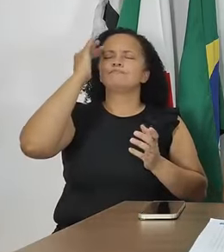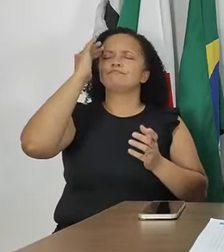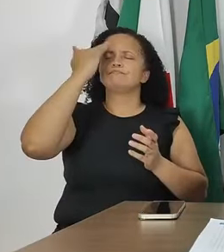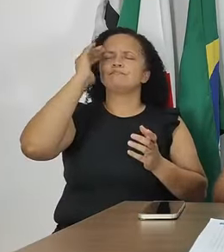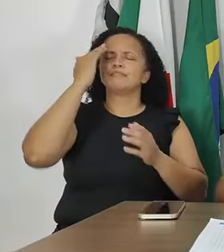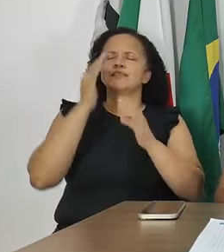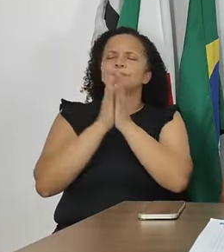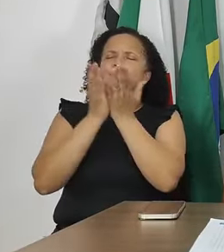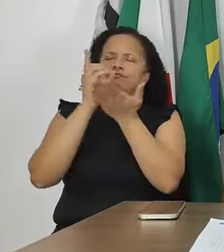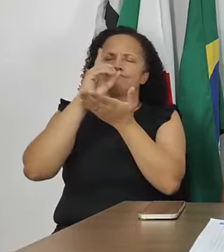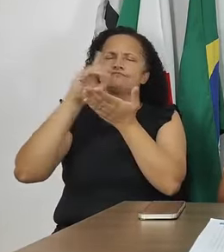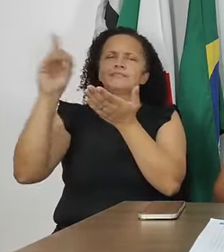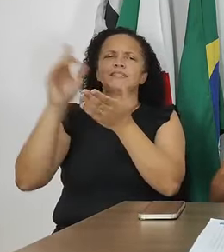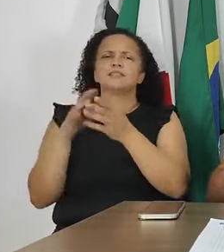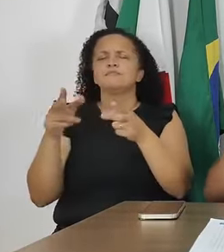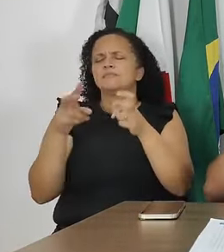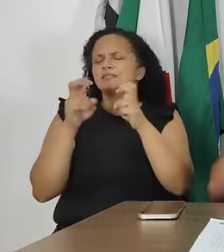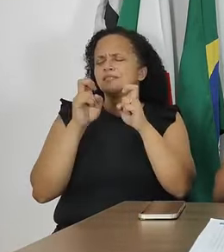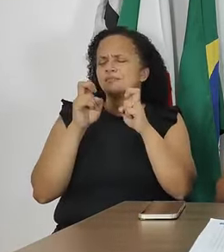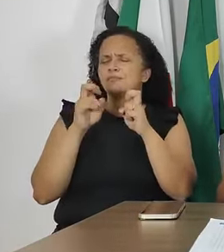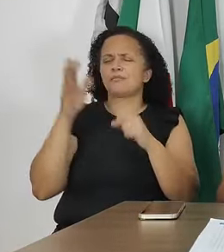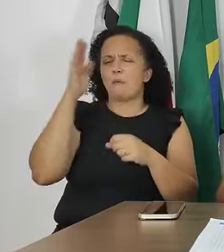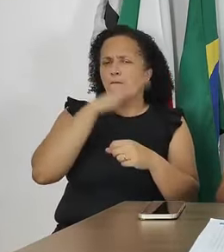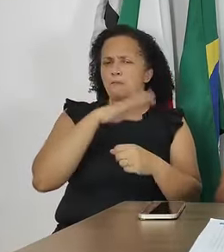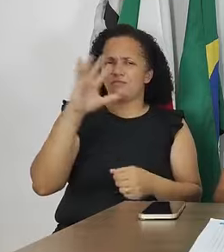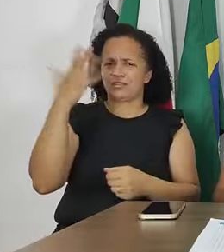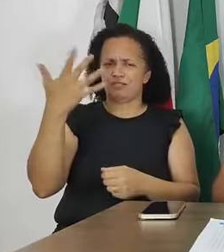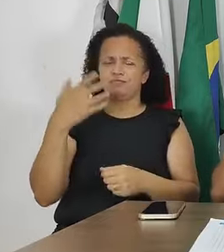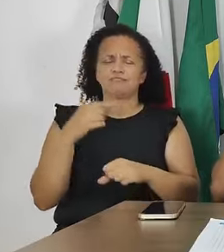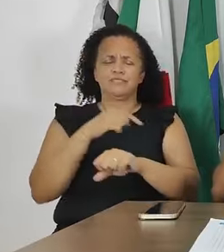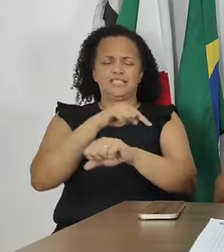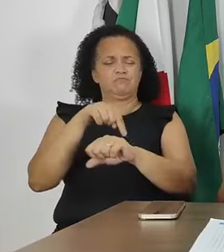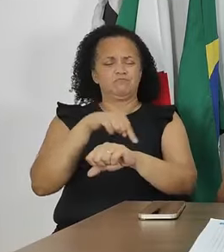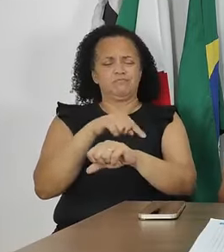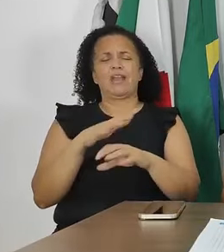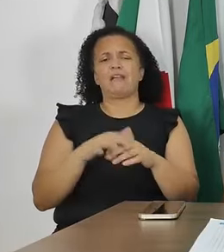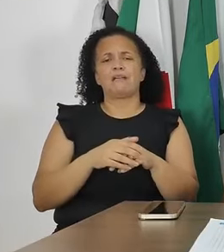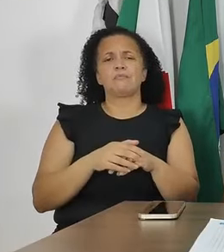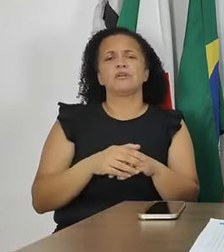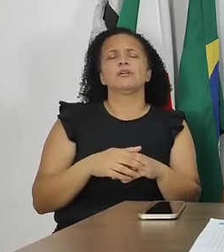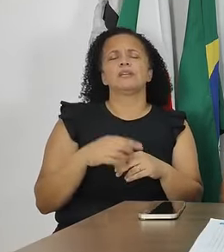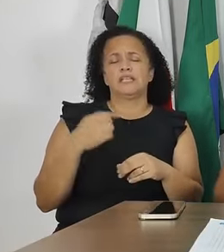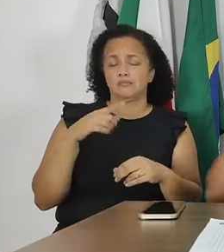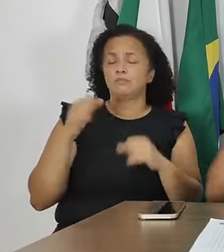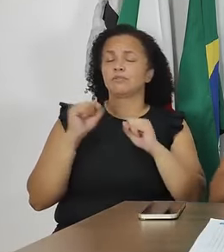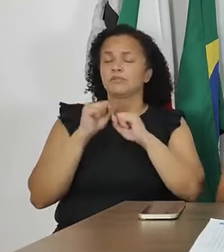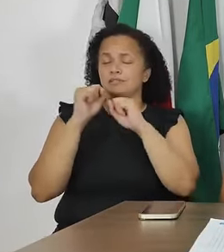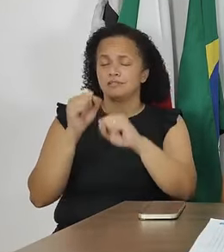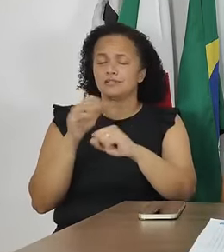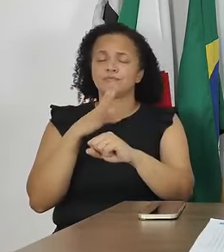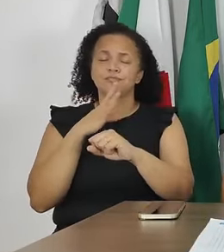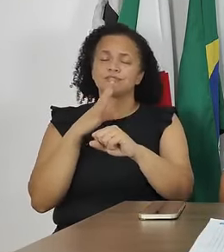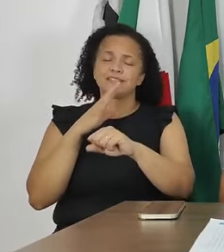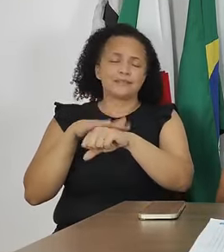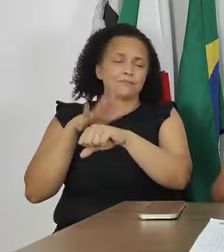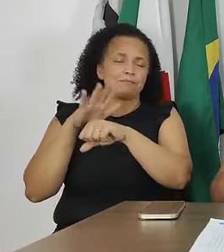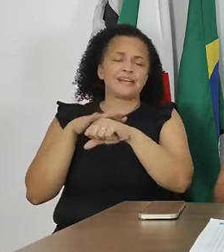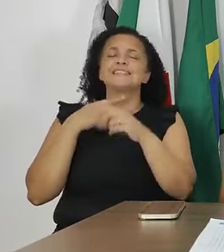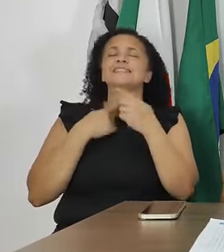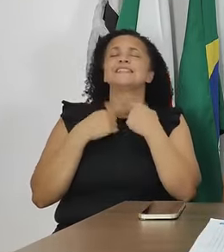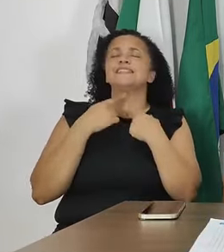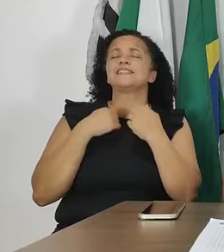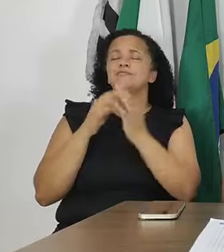que está roubando o nosso tempo e para que possamos dedicar tempo no conhecimento da Tua Palavra e no conhecimento dos atributos do